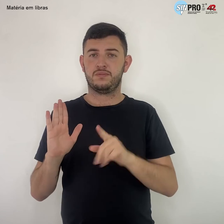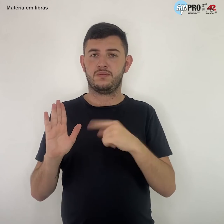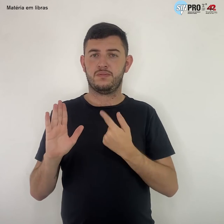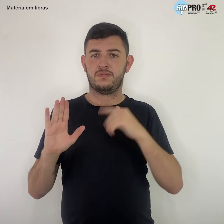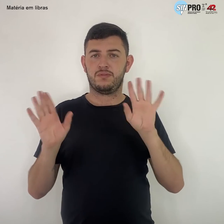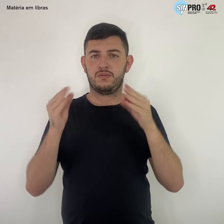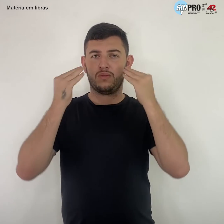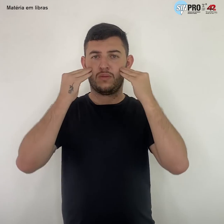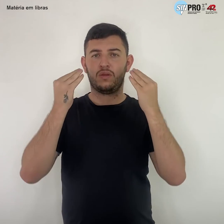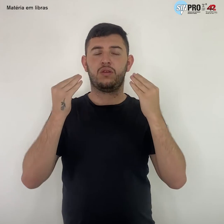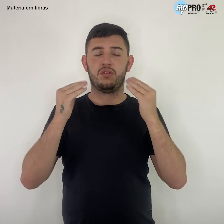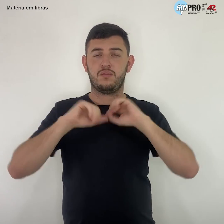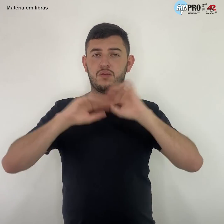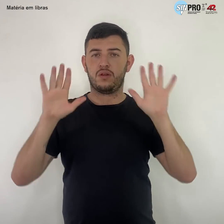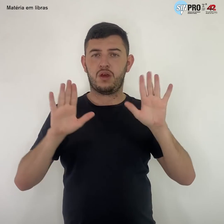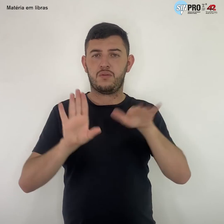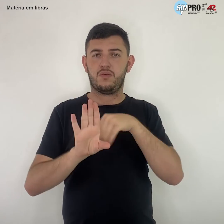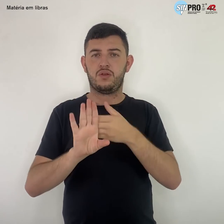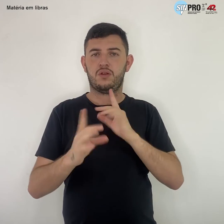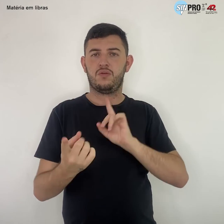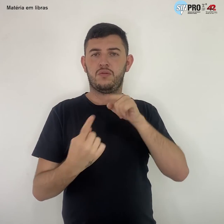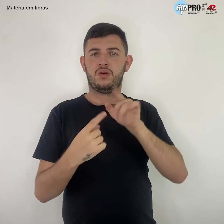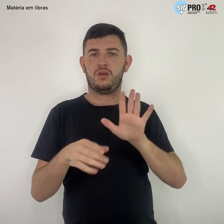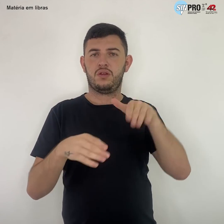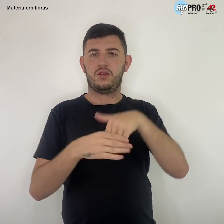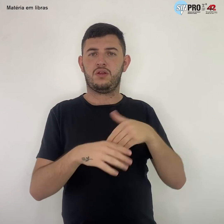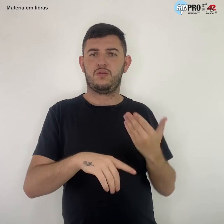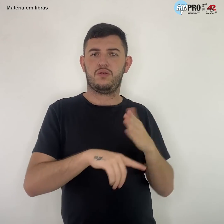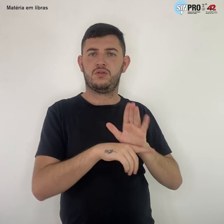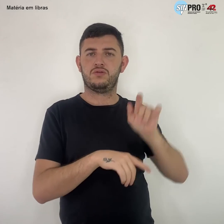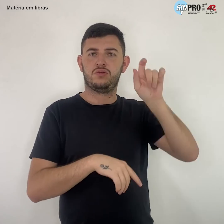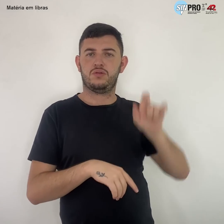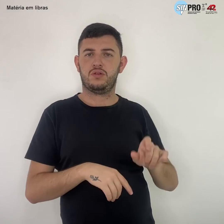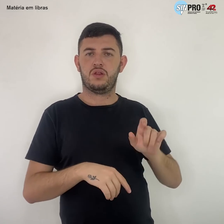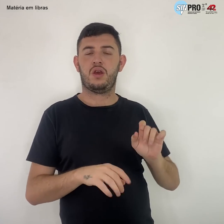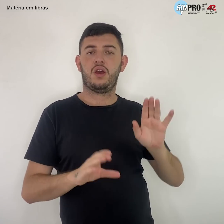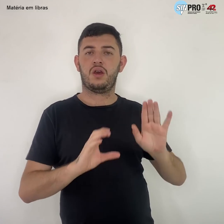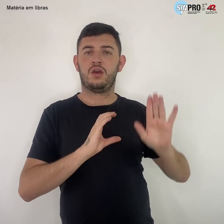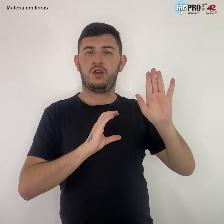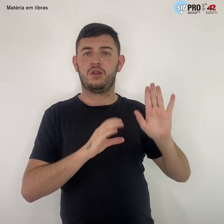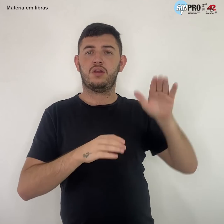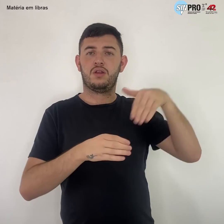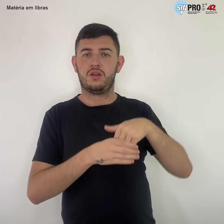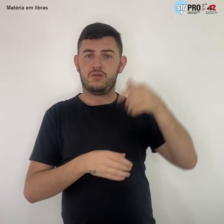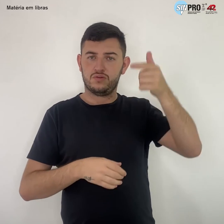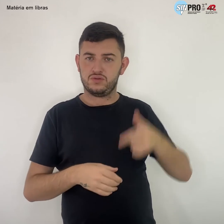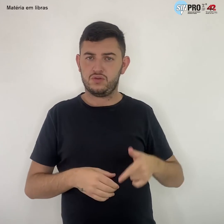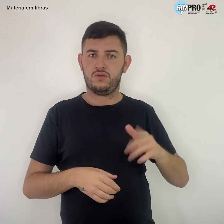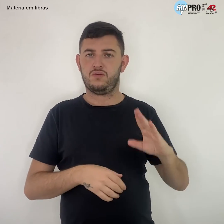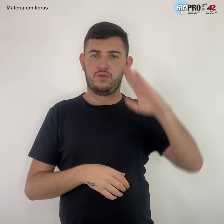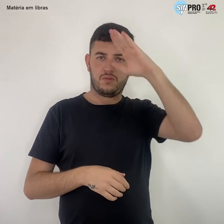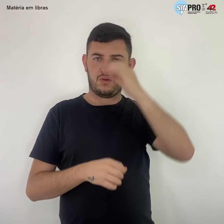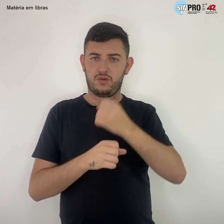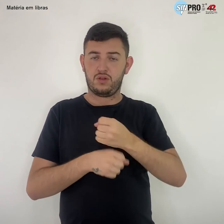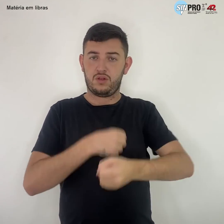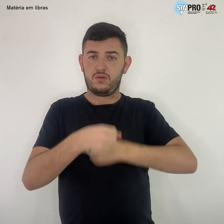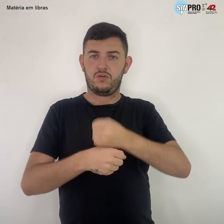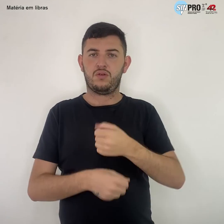claramente eleitoreiro que visa a possibilitar a reeleição de Jair Bolsonaro no ano que vem. Quem